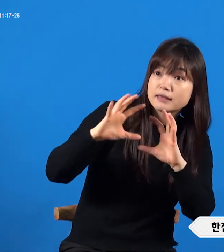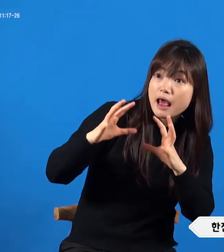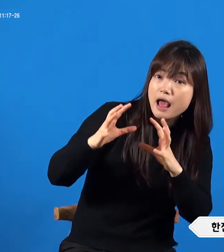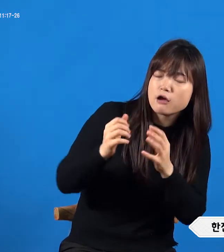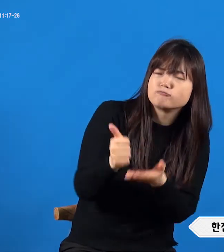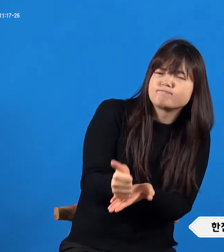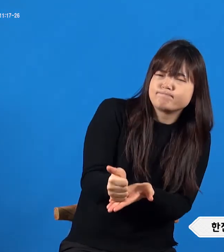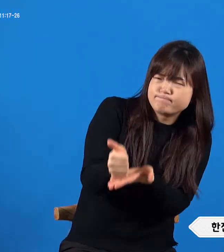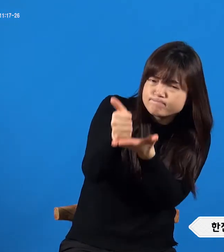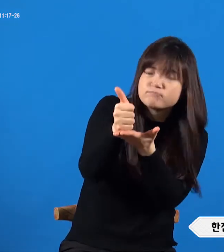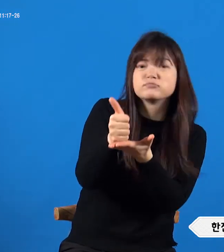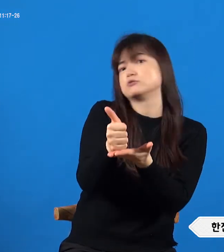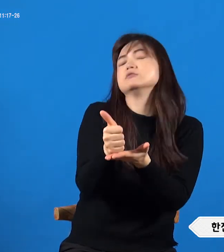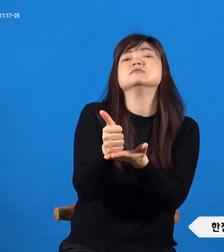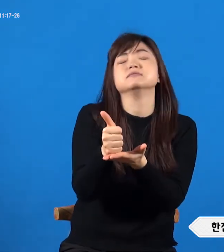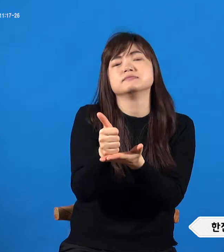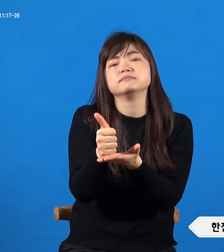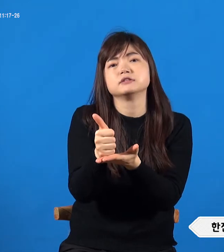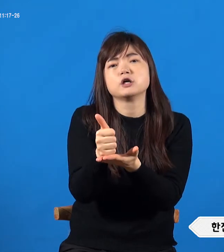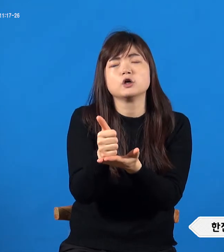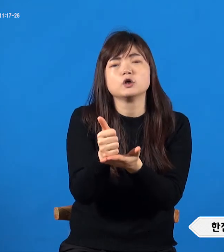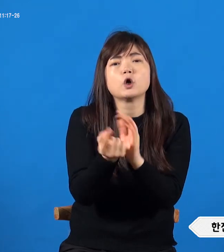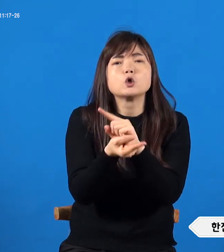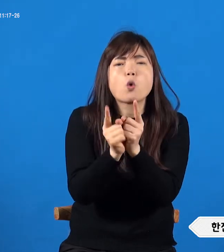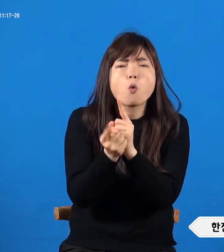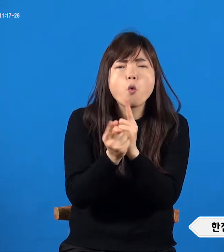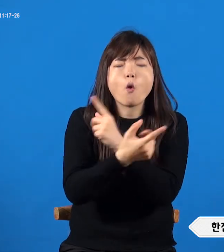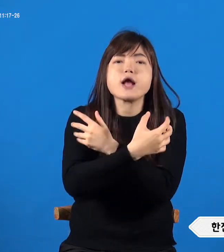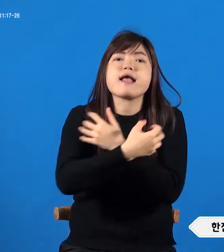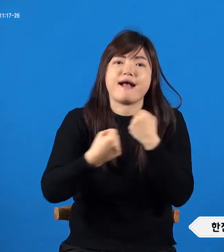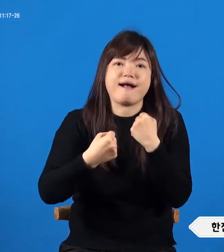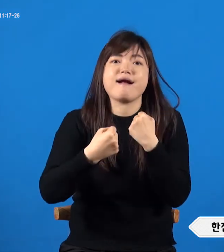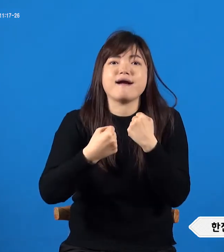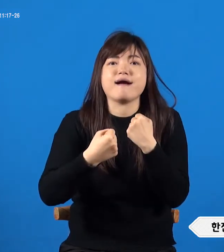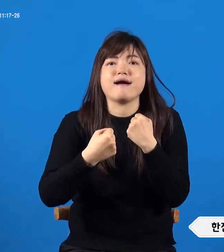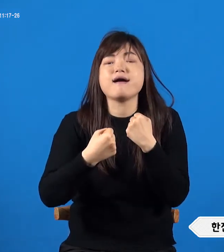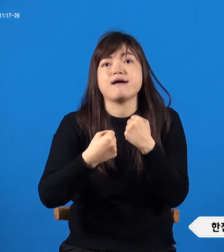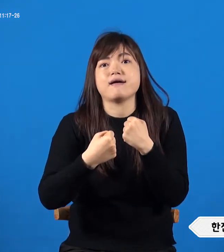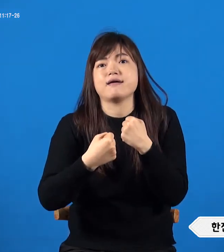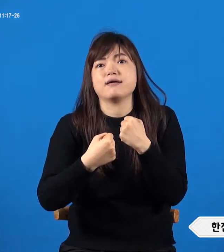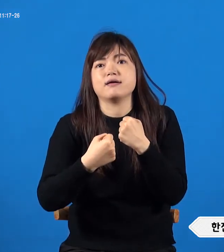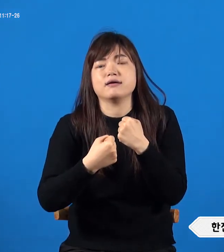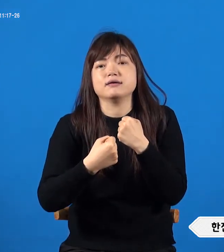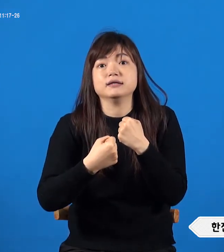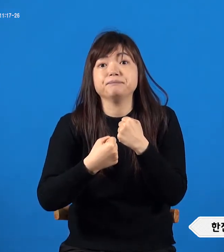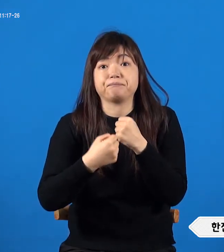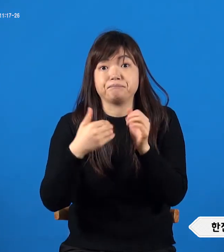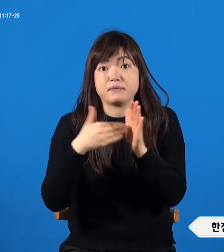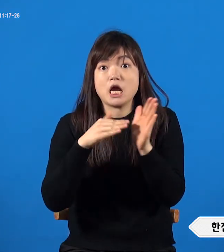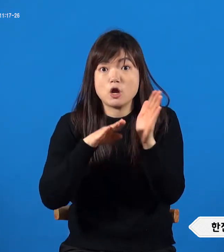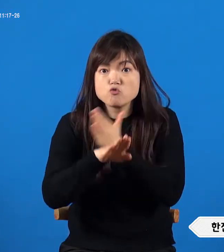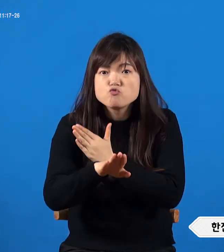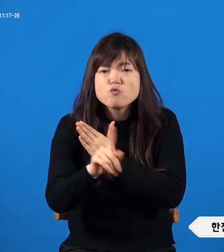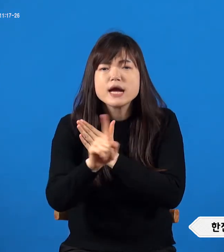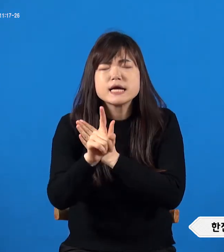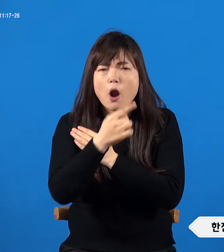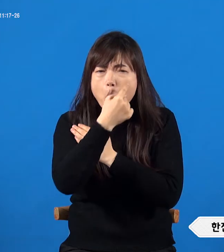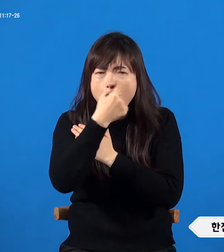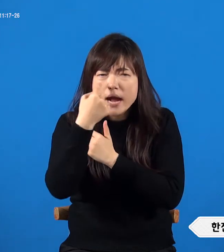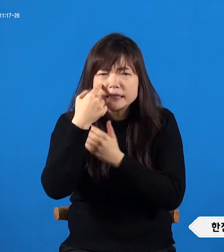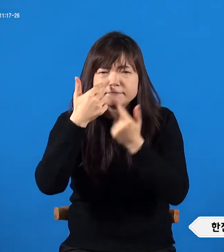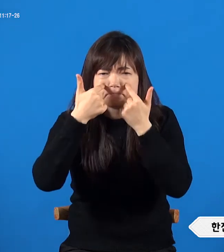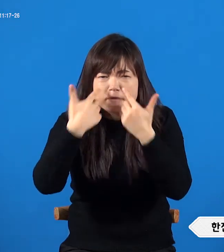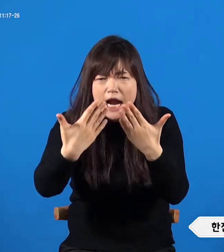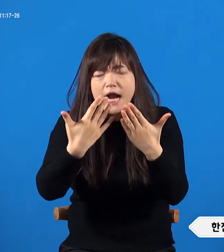강자를 섬기고 따르겠다. 그렇게 양자 간의 언약을 맺는 것입니다. 언약을 맺고 나면